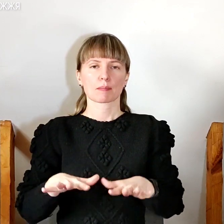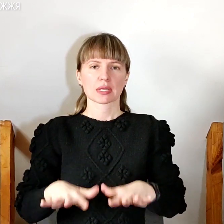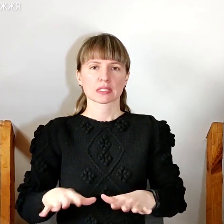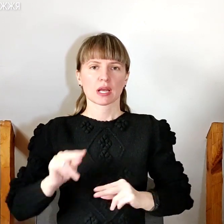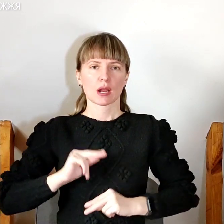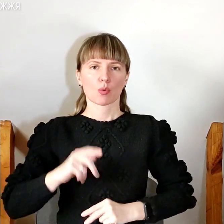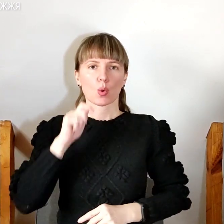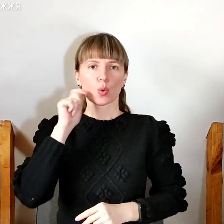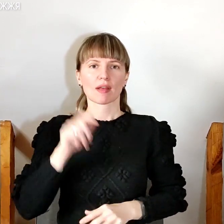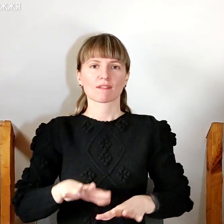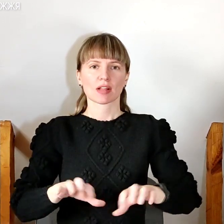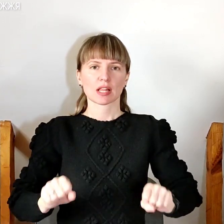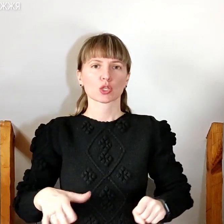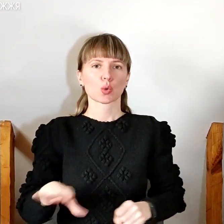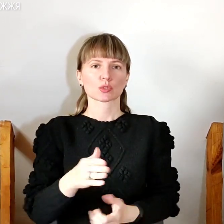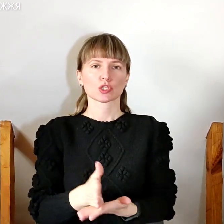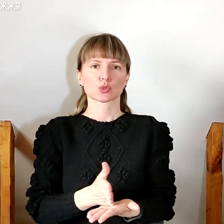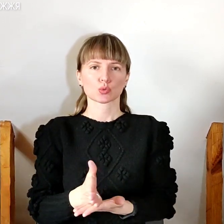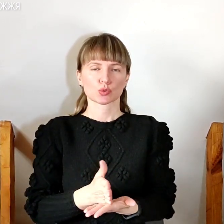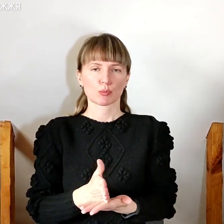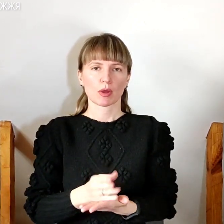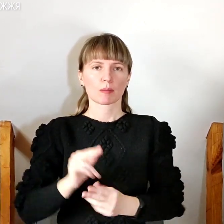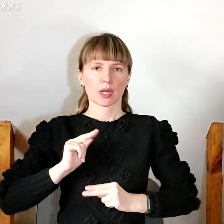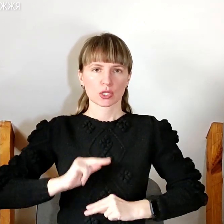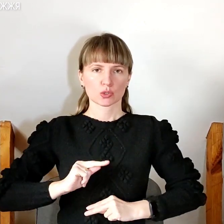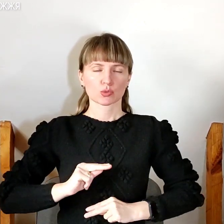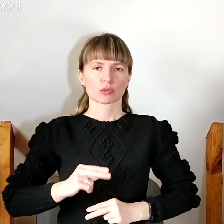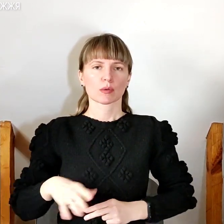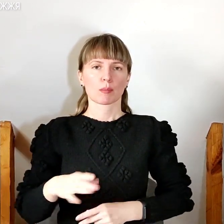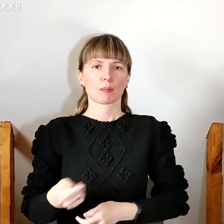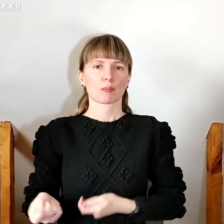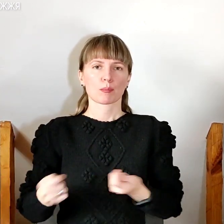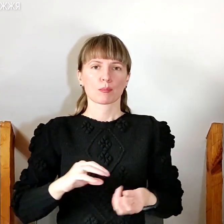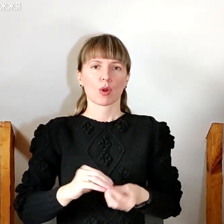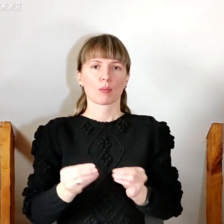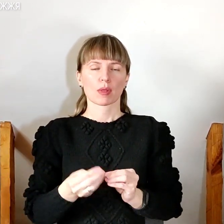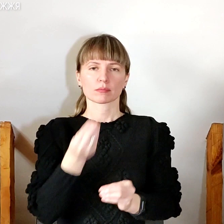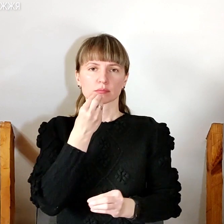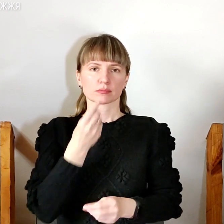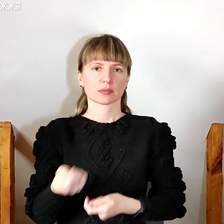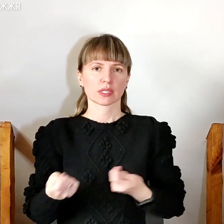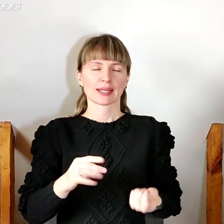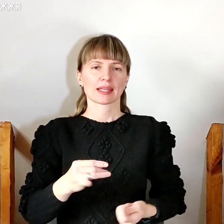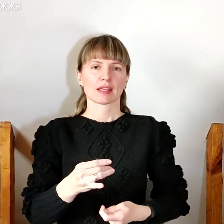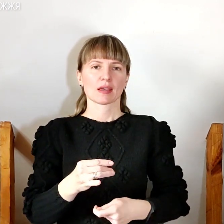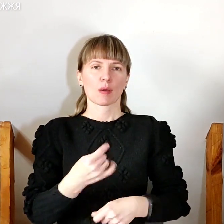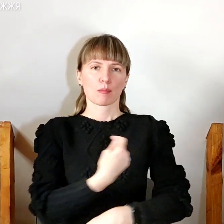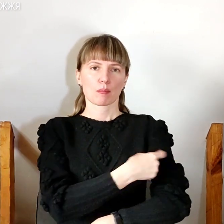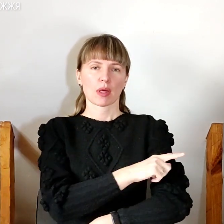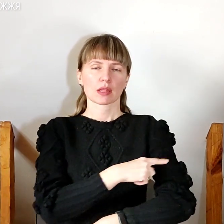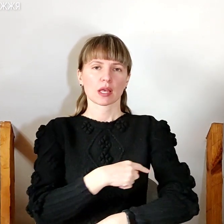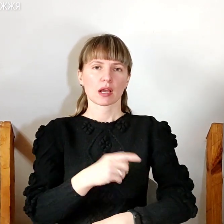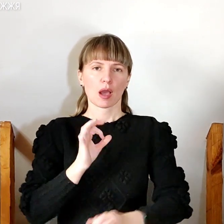Однак залишається проблема з поставкою продуктів харчування та медикаментів. Про це зазначав Олександр Старок. Далі пряма мова.